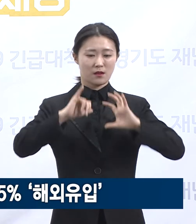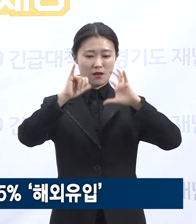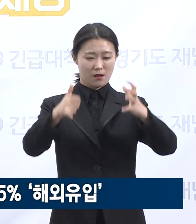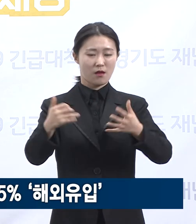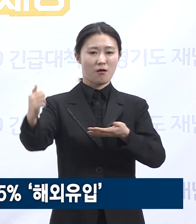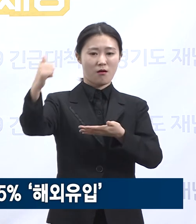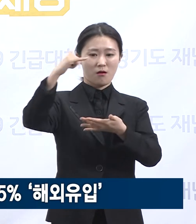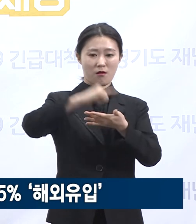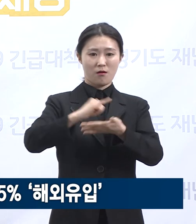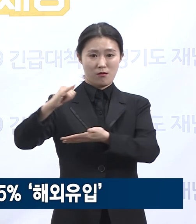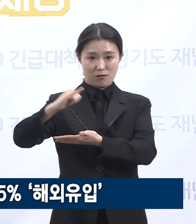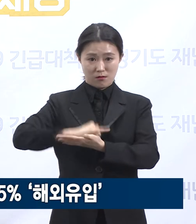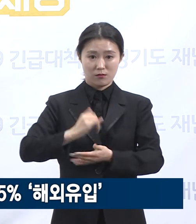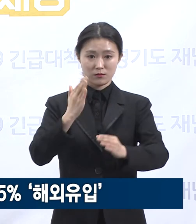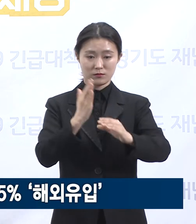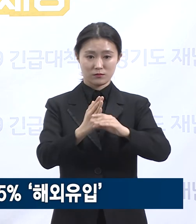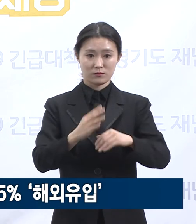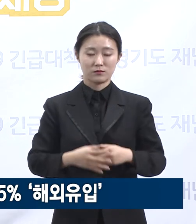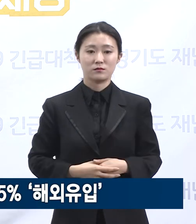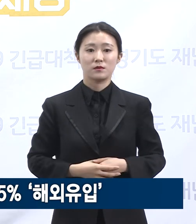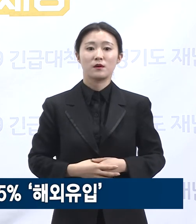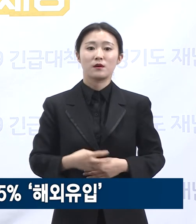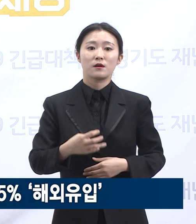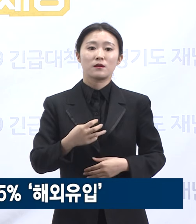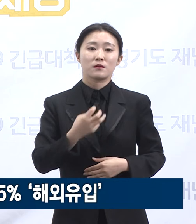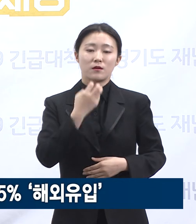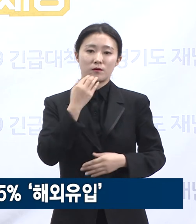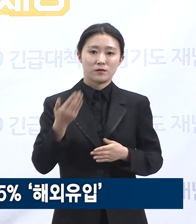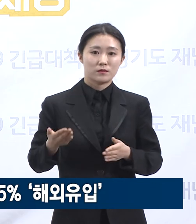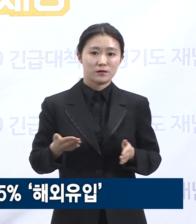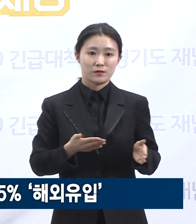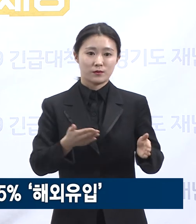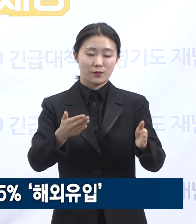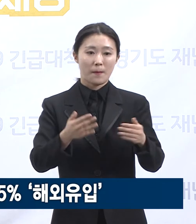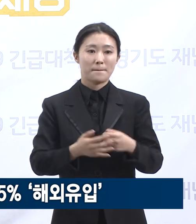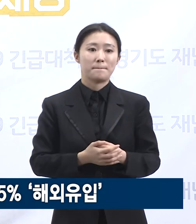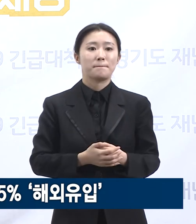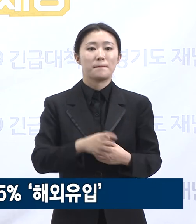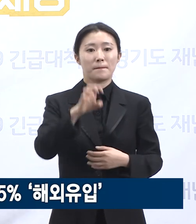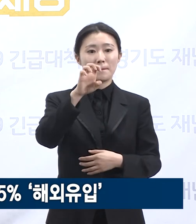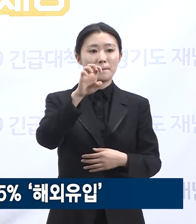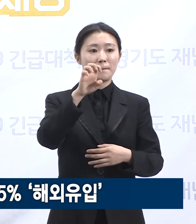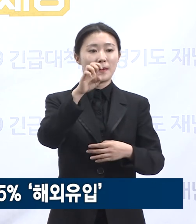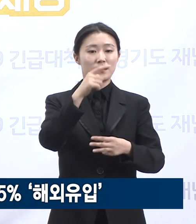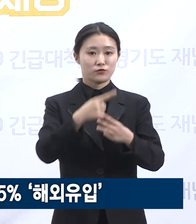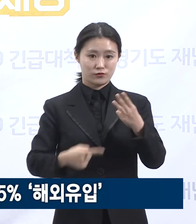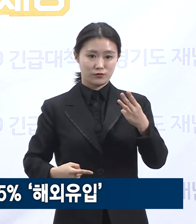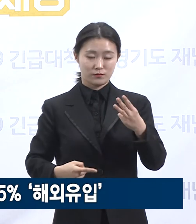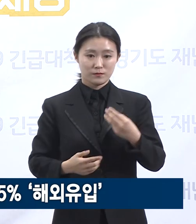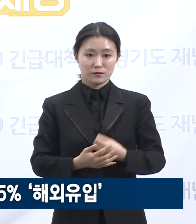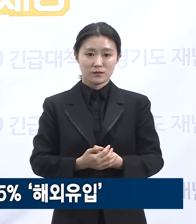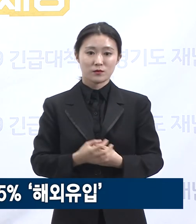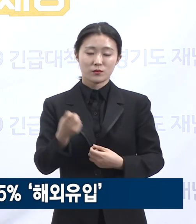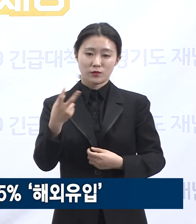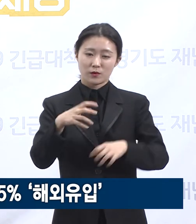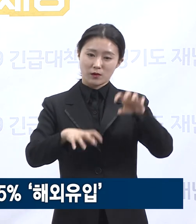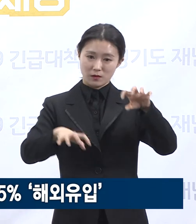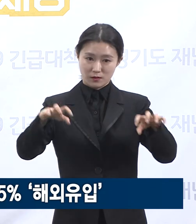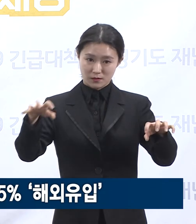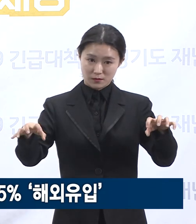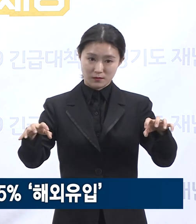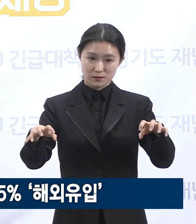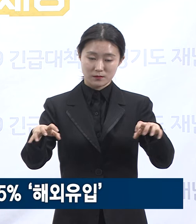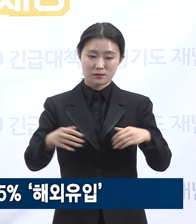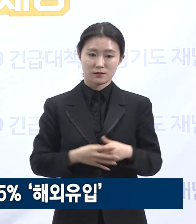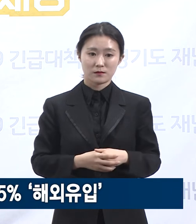중앙사고수습본부는 경기도 파주와 안산 두 곳에 국제생활치료센터를 개소하였고, 3월 30일 기준 총 39명의 경기도민이 입소해